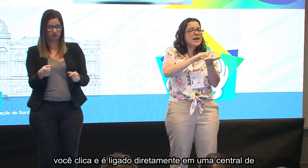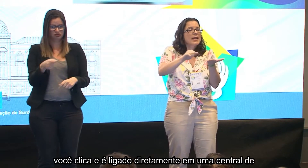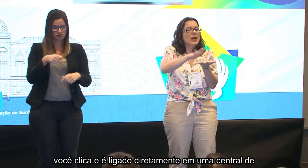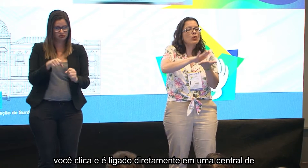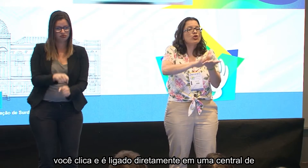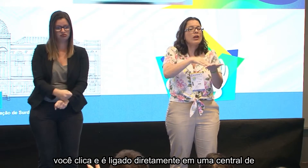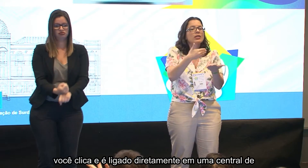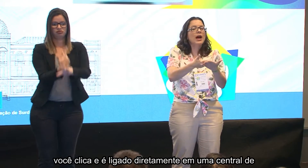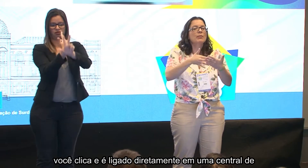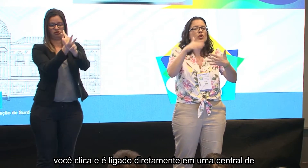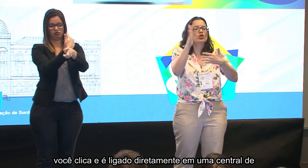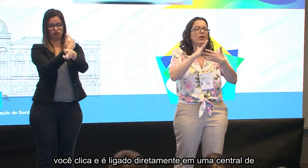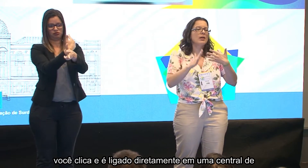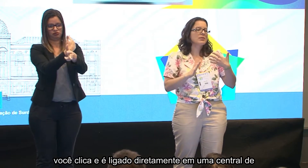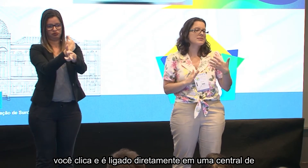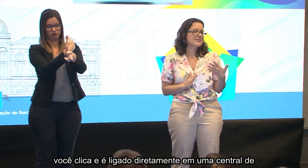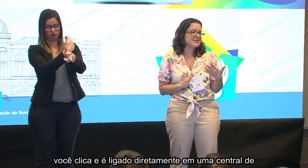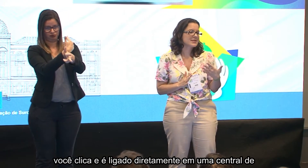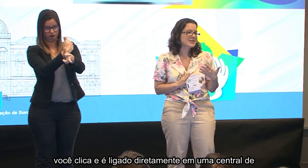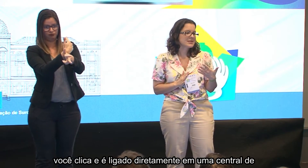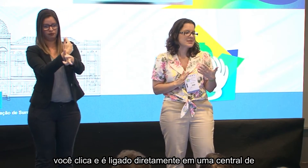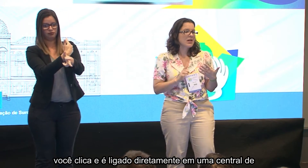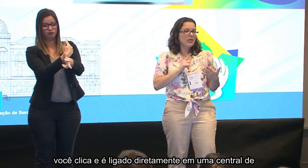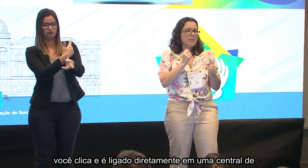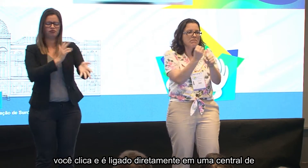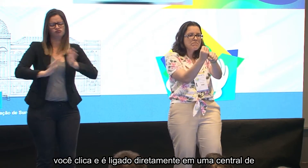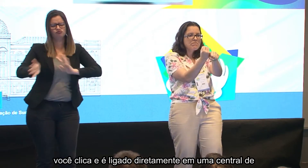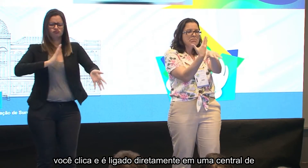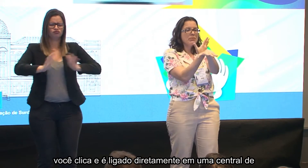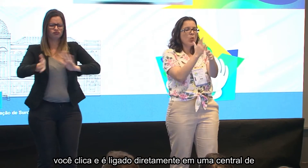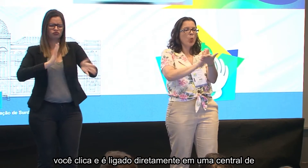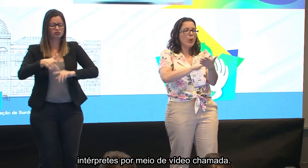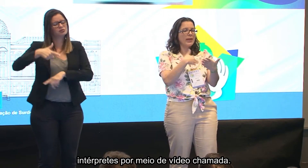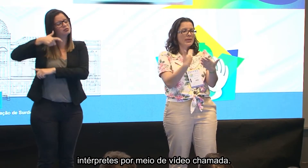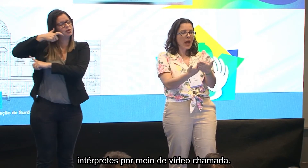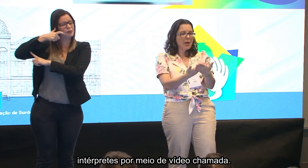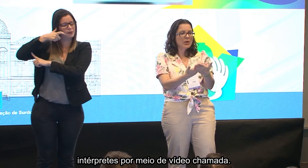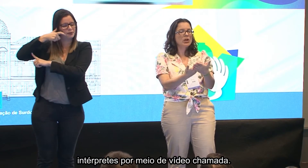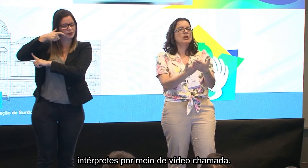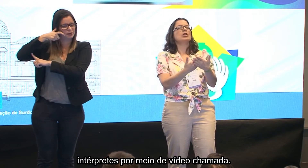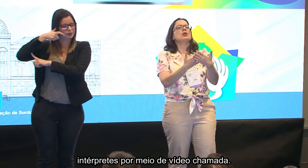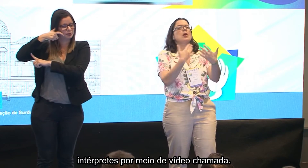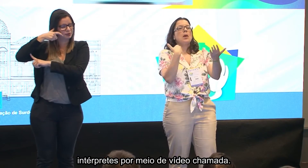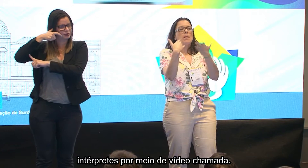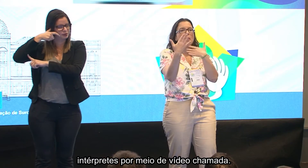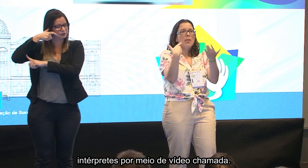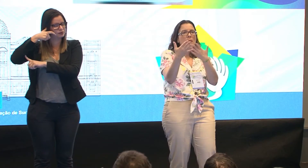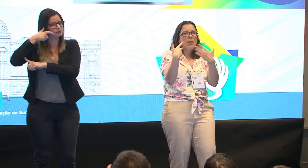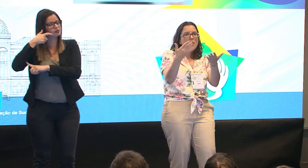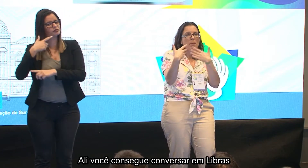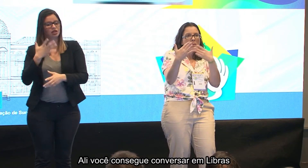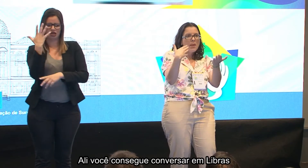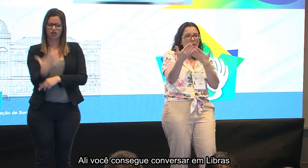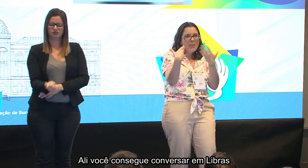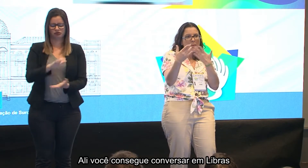você clica e é ligado diretamente a uma central de intérpretes, por meio de videochamada, e ali você